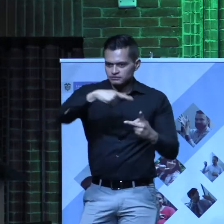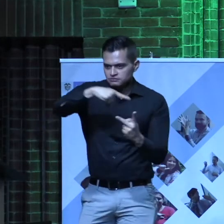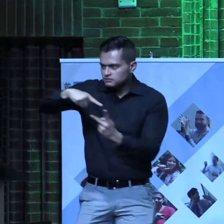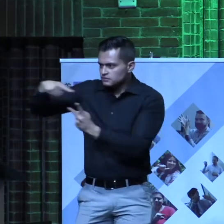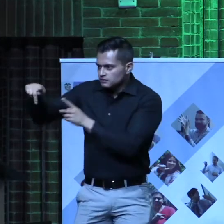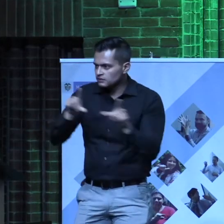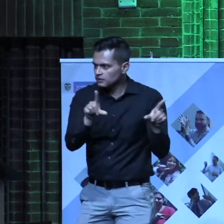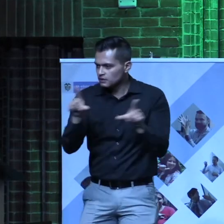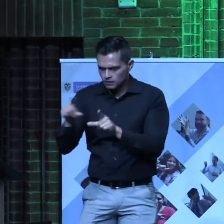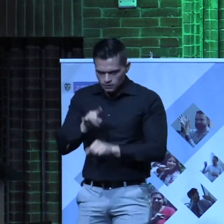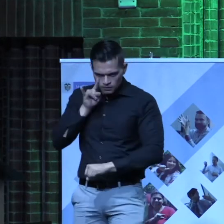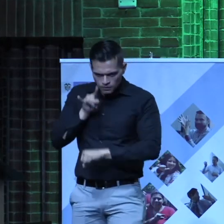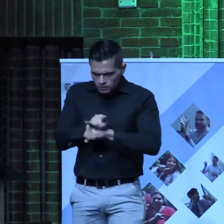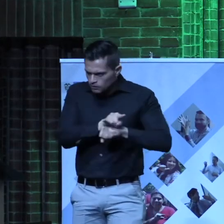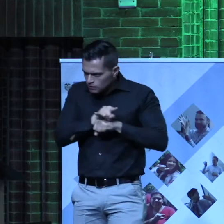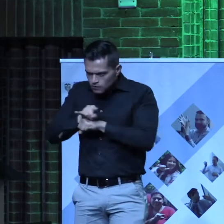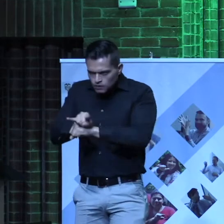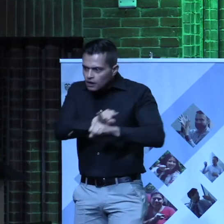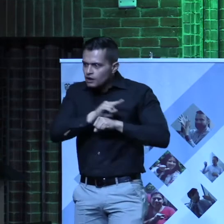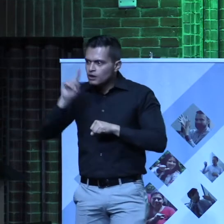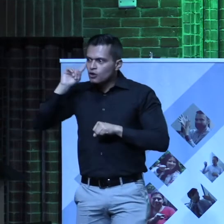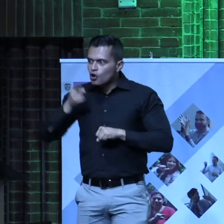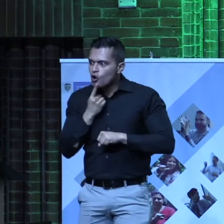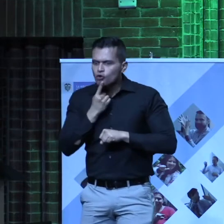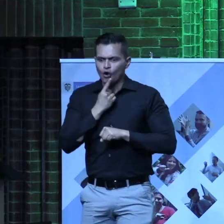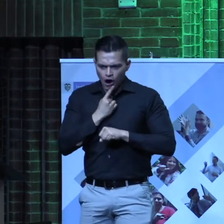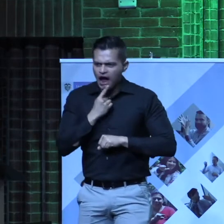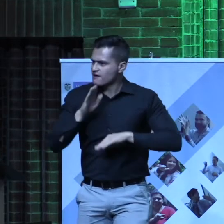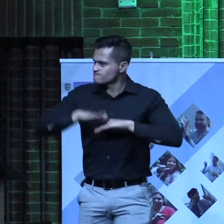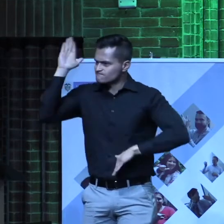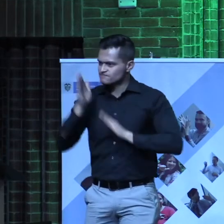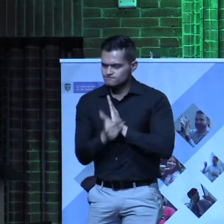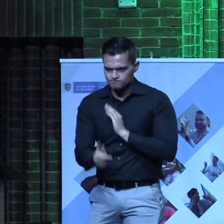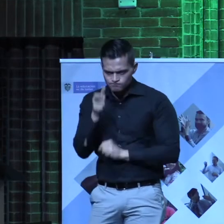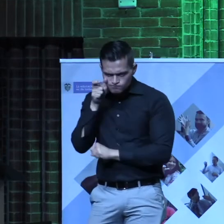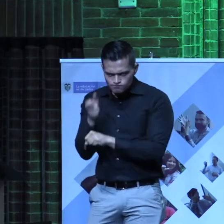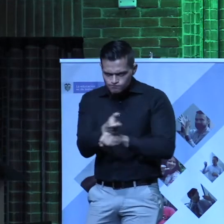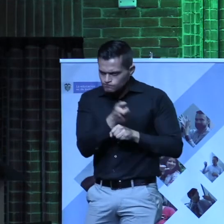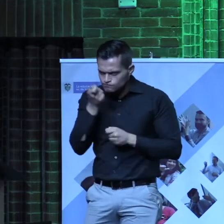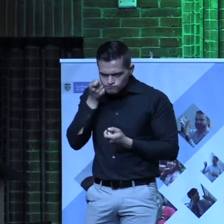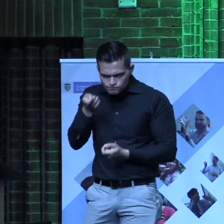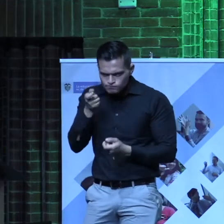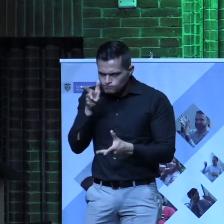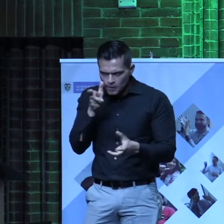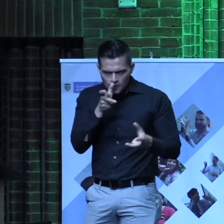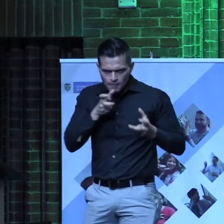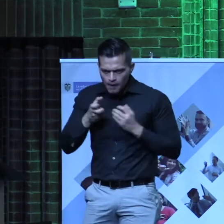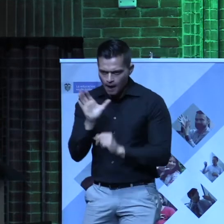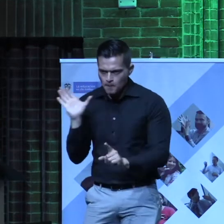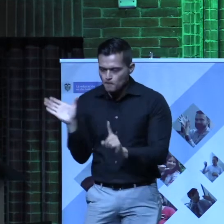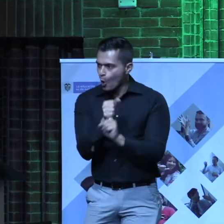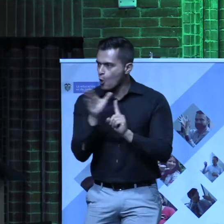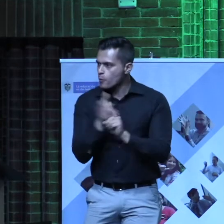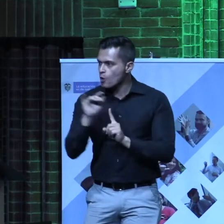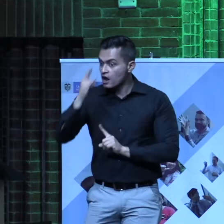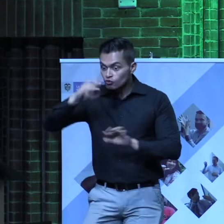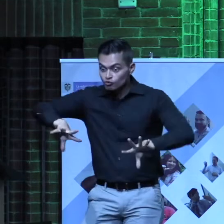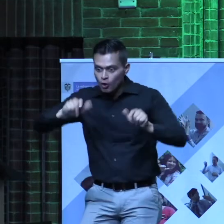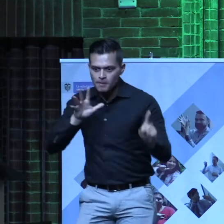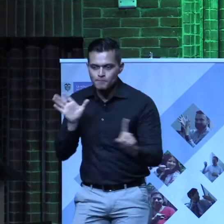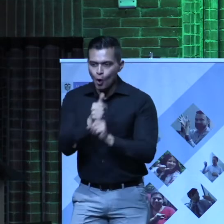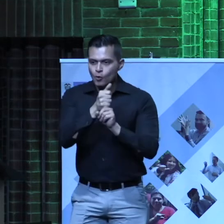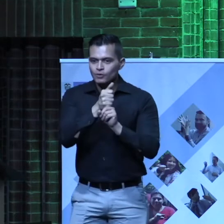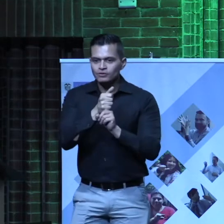personas oyentes, porque sus competencias diferenciales los orientan mucho al resultado visual. Y este es el tipo de diferencia